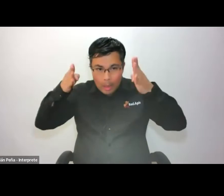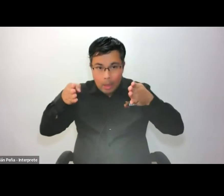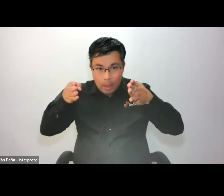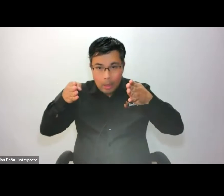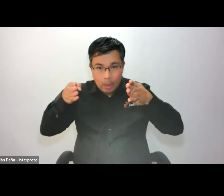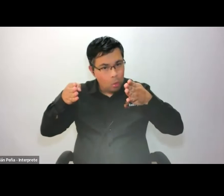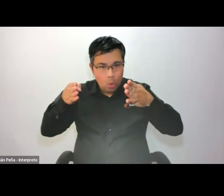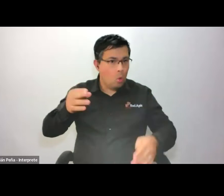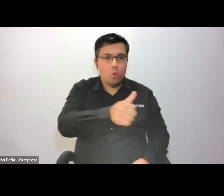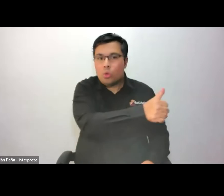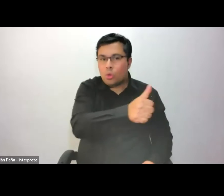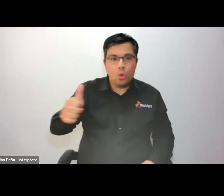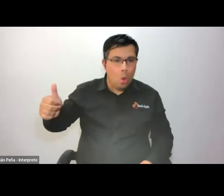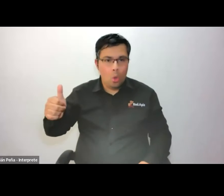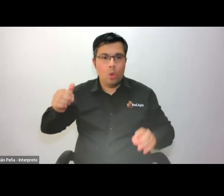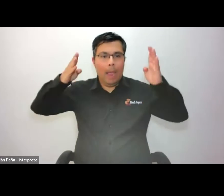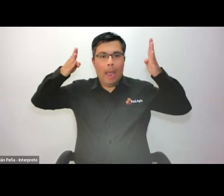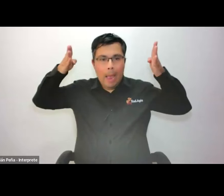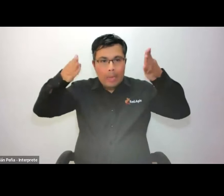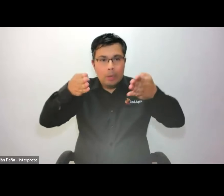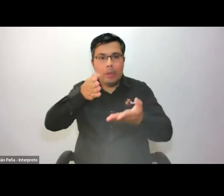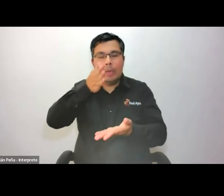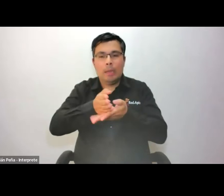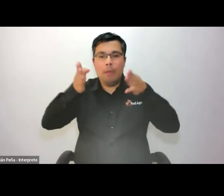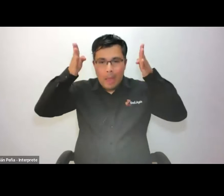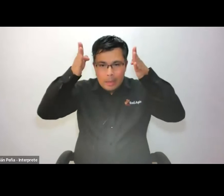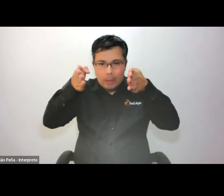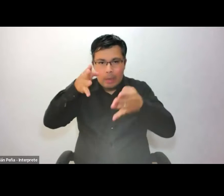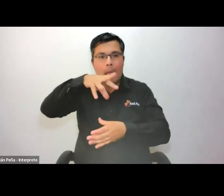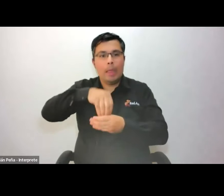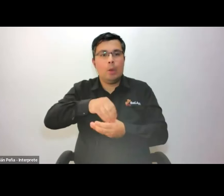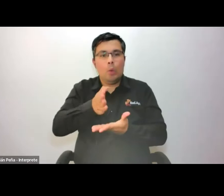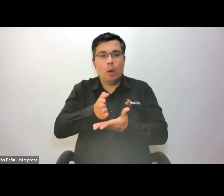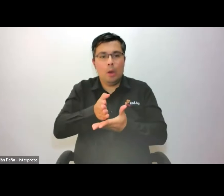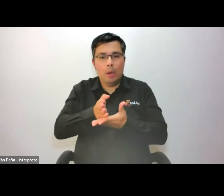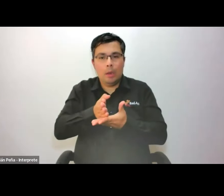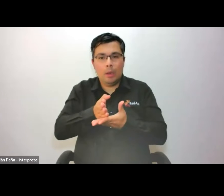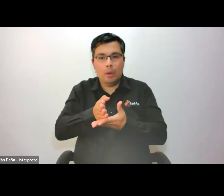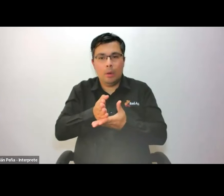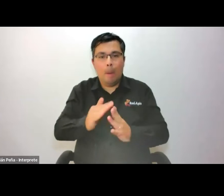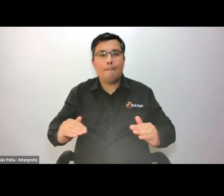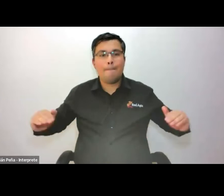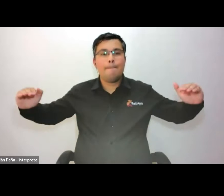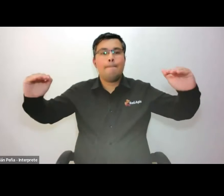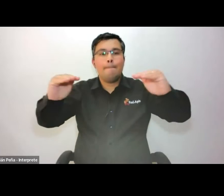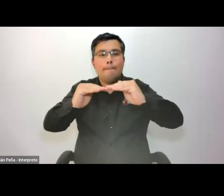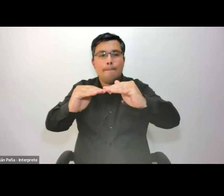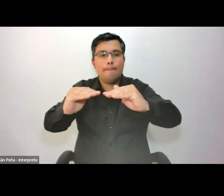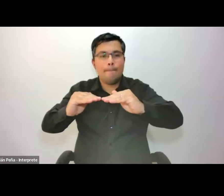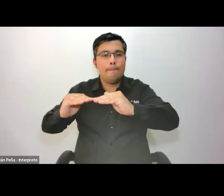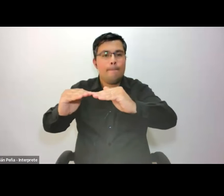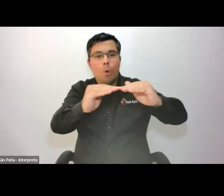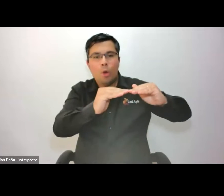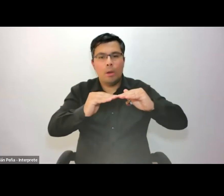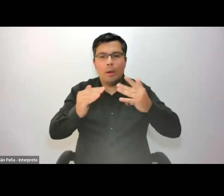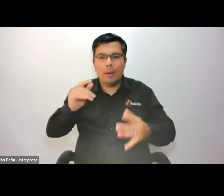y tienen que ser atendidos en su diversidad en los establecimientos educacionales. Esta lógica de los cupos